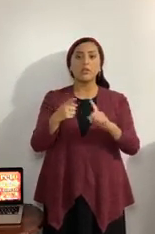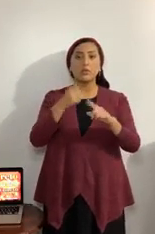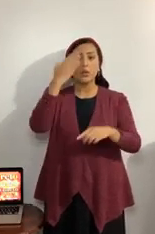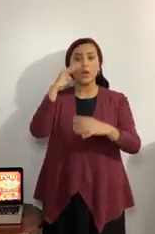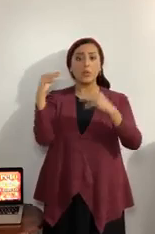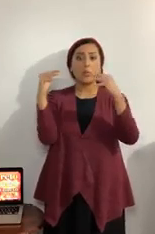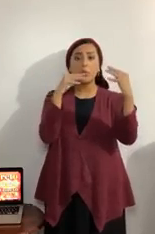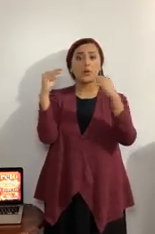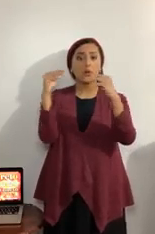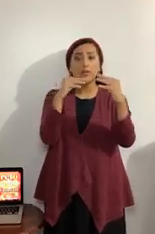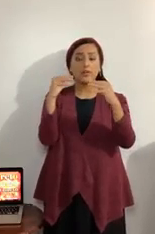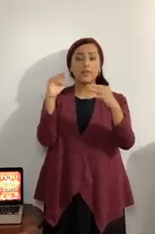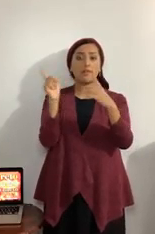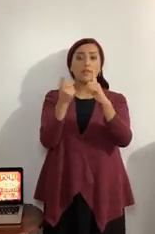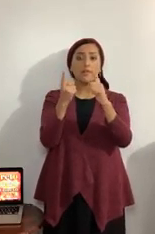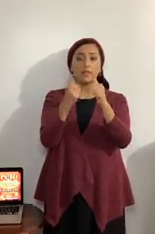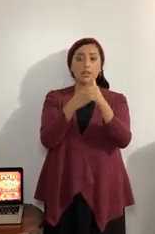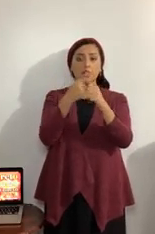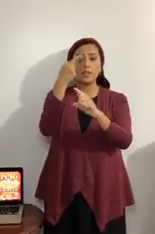mes en el calendario antiguo romano.